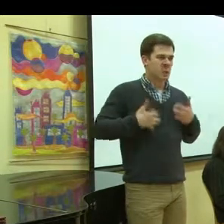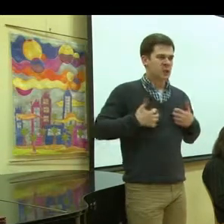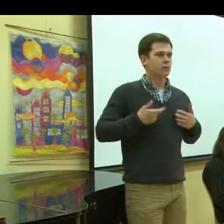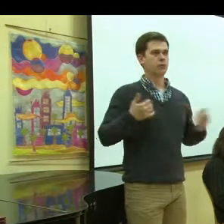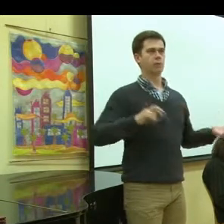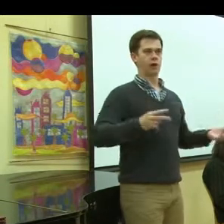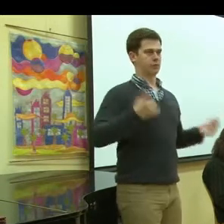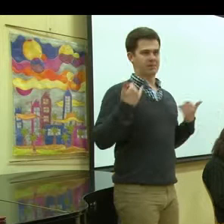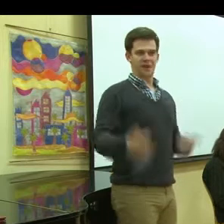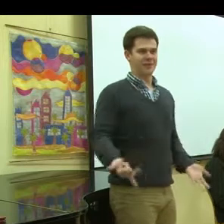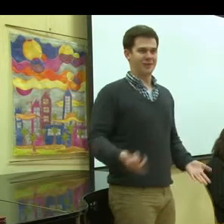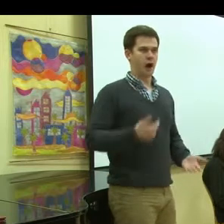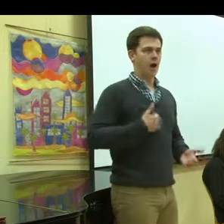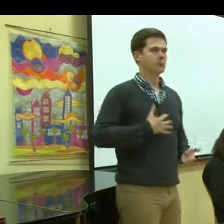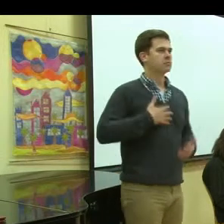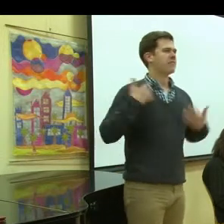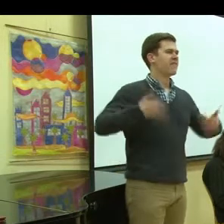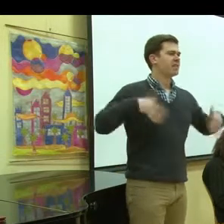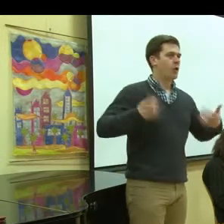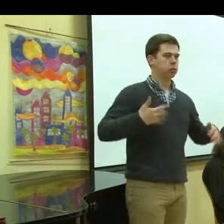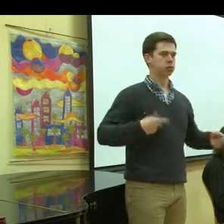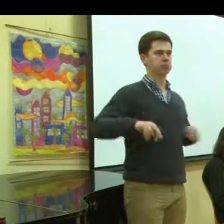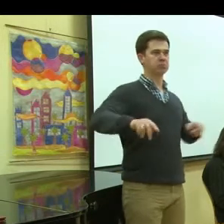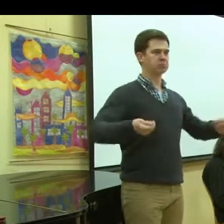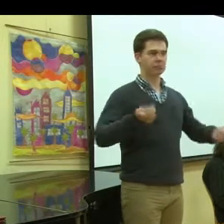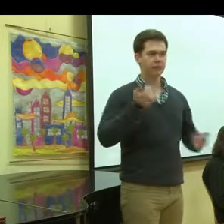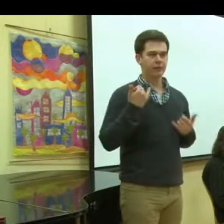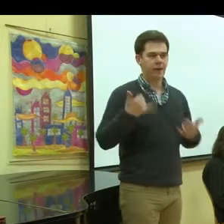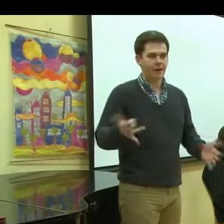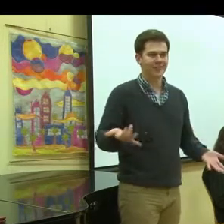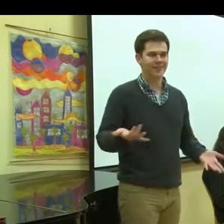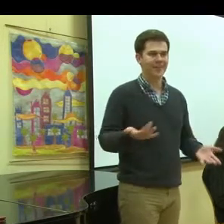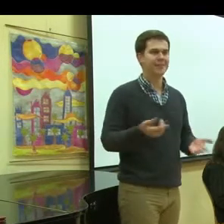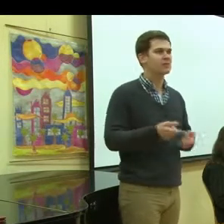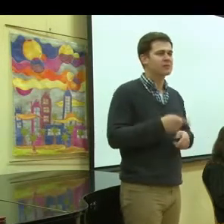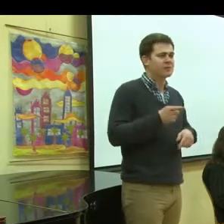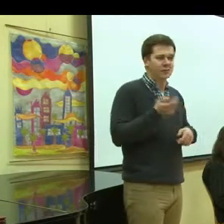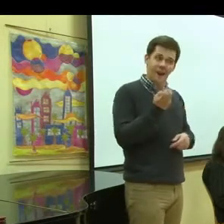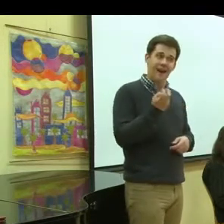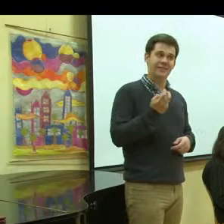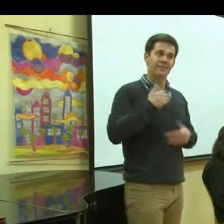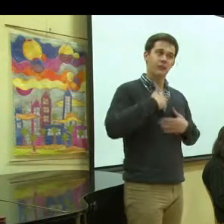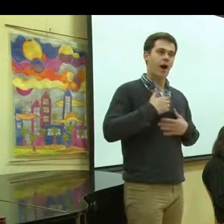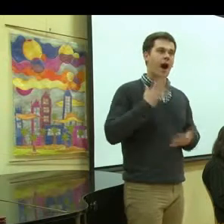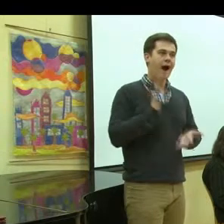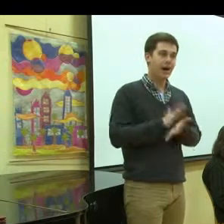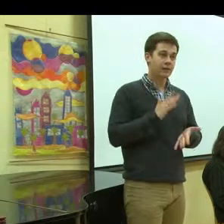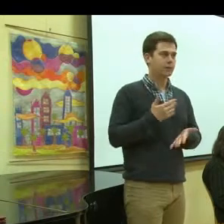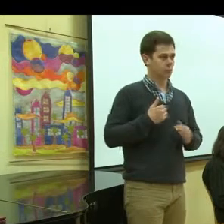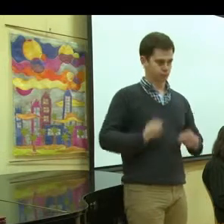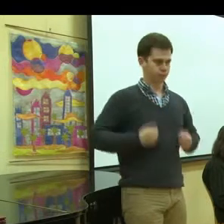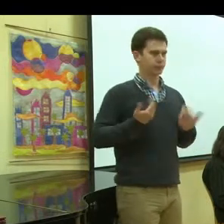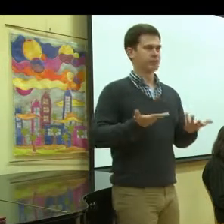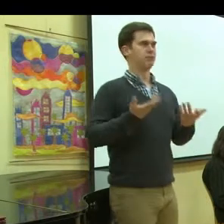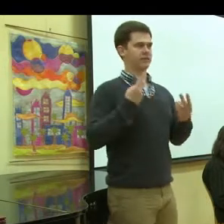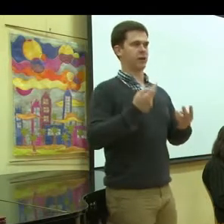wewnętrznymi ograniczeniami walczyć, tak, czy też je pokonywać i to też jest ciekawe. Y a medida que vas avanzando